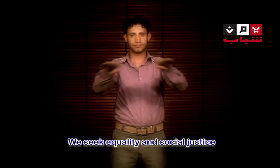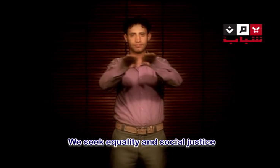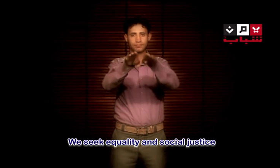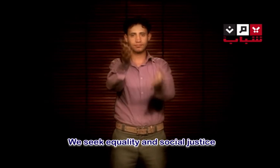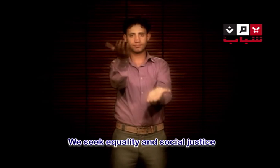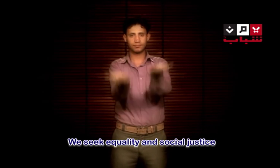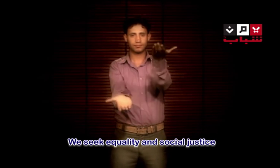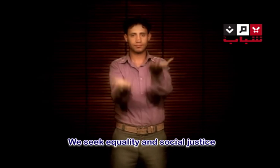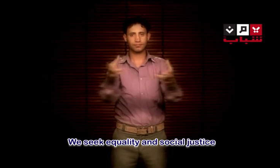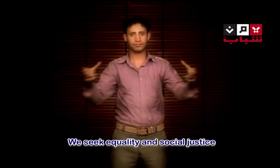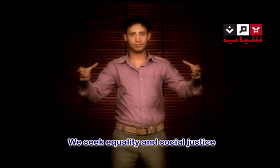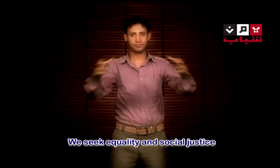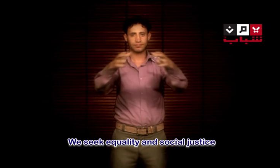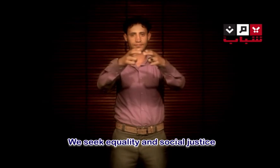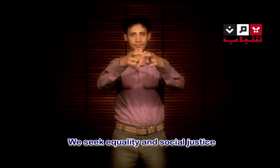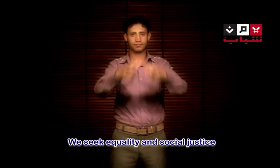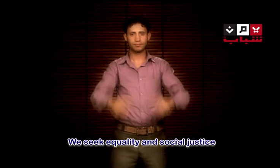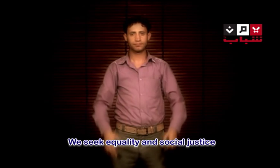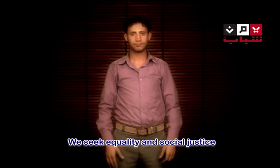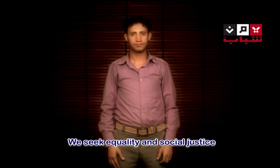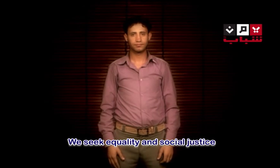نبحث عن المساواة والعدالة الاجتماعية،